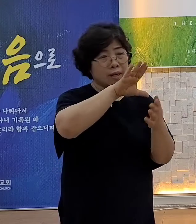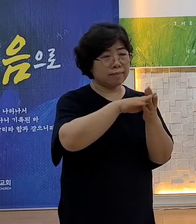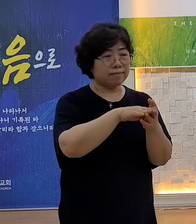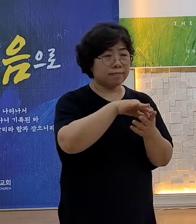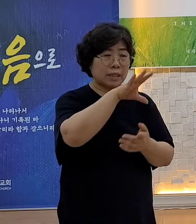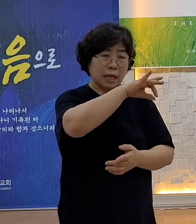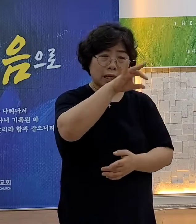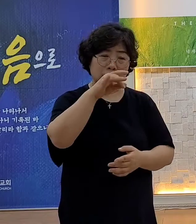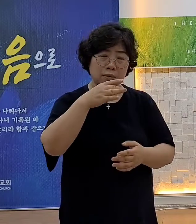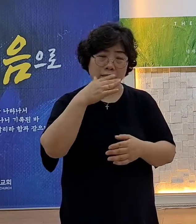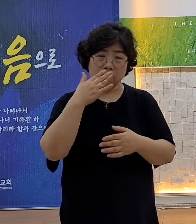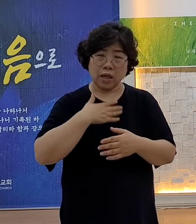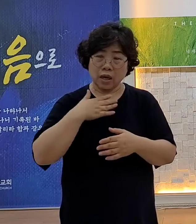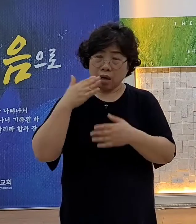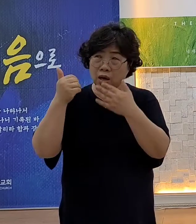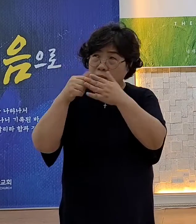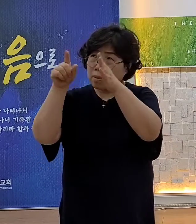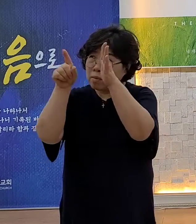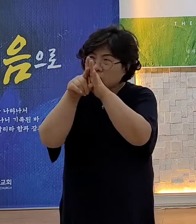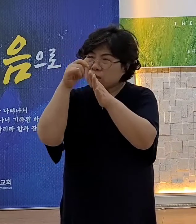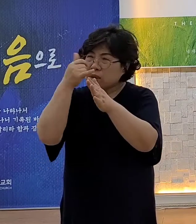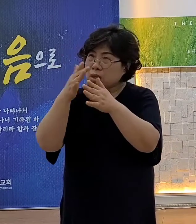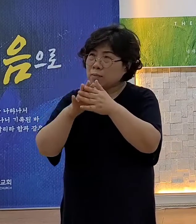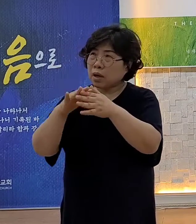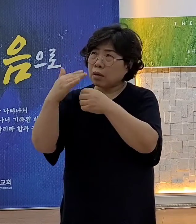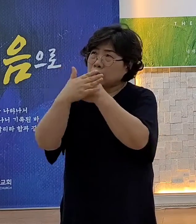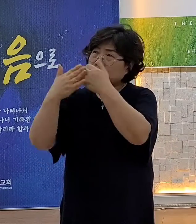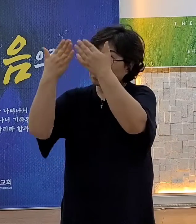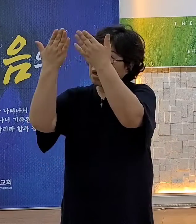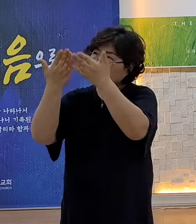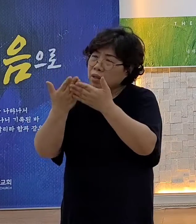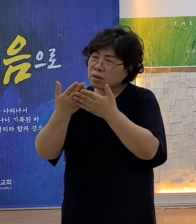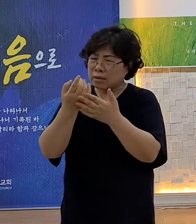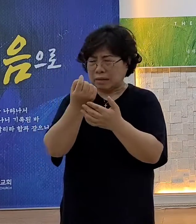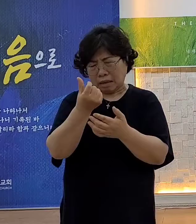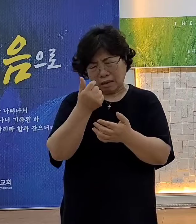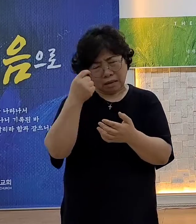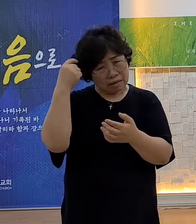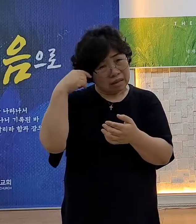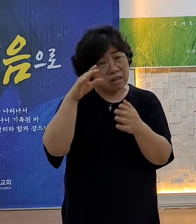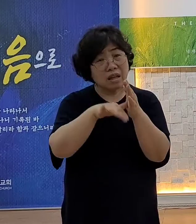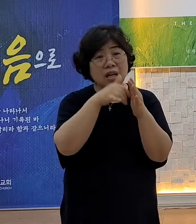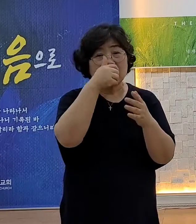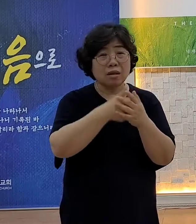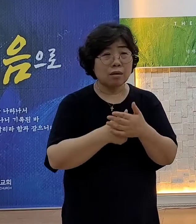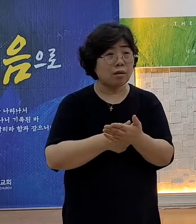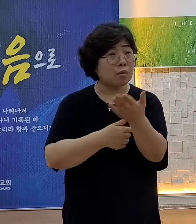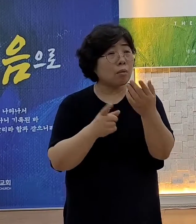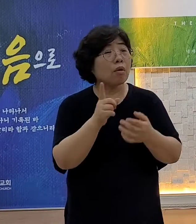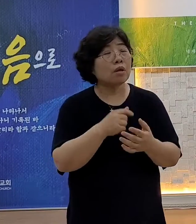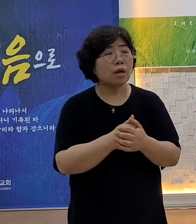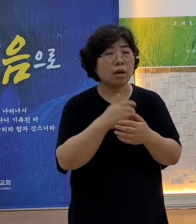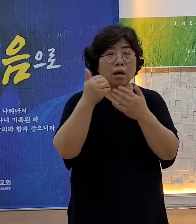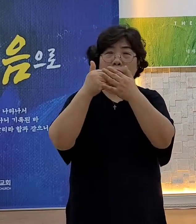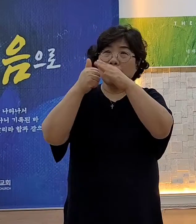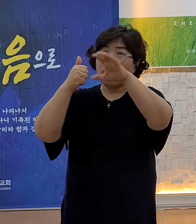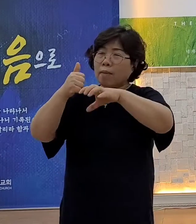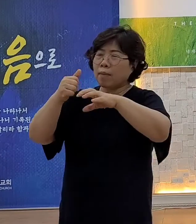은혜가 때로는 보잘것없고 너무 적은 것처럼 보일 때도 있습니다. 여러분 어떻습니까? 하나님께